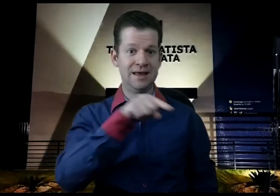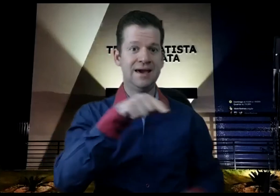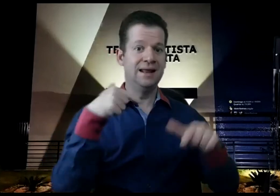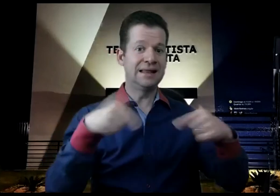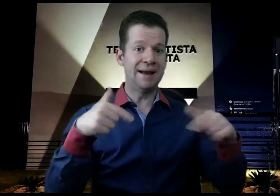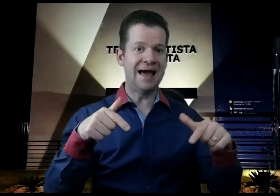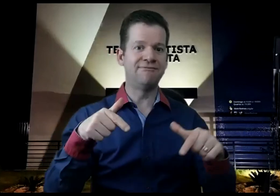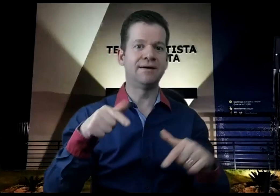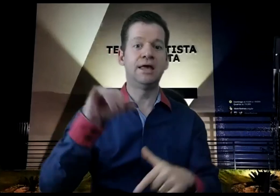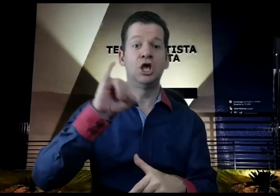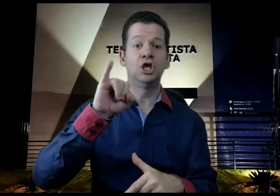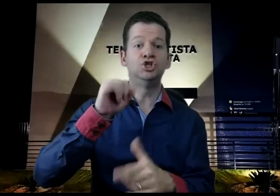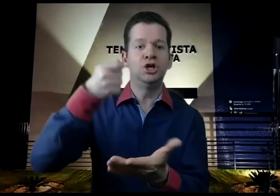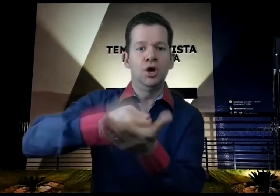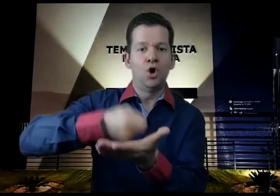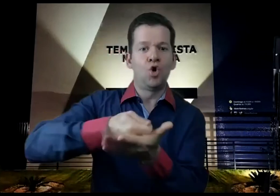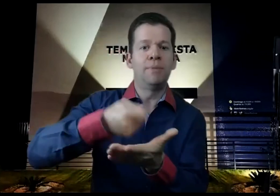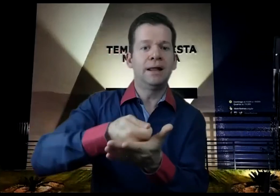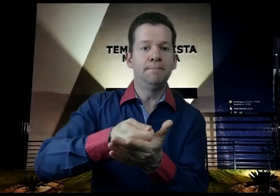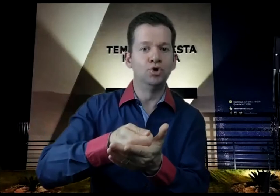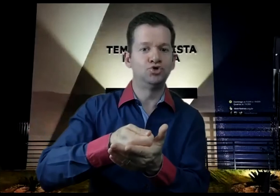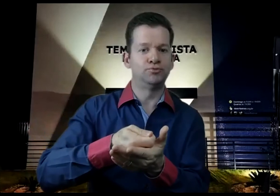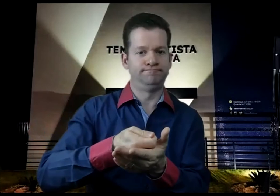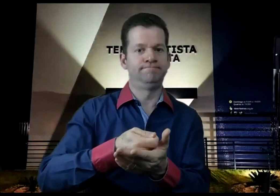ele trabalhava de cobrar imposto.